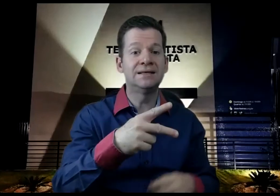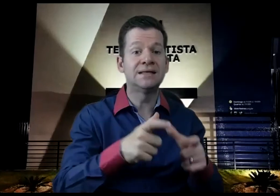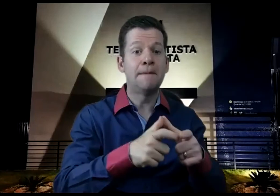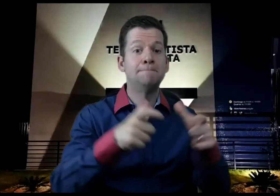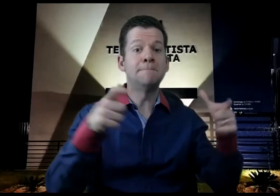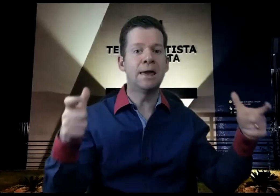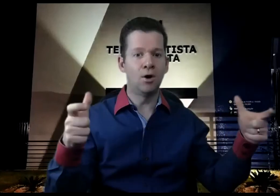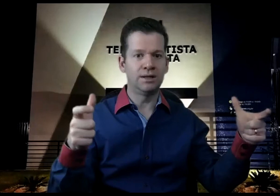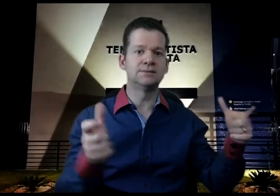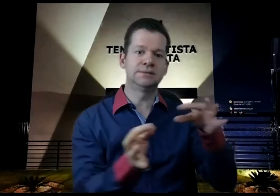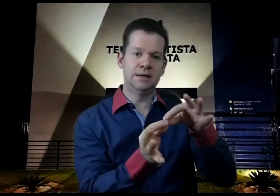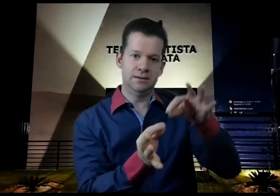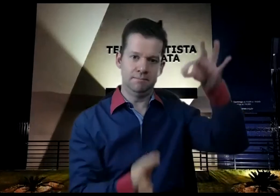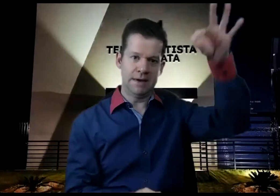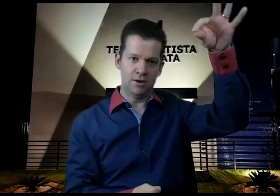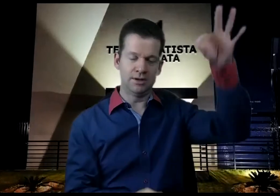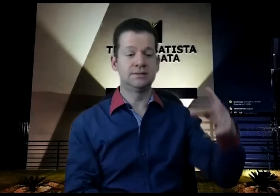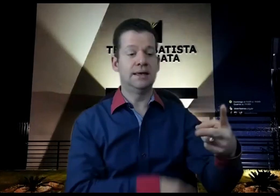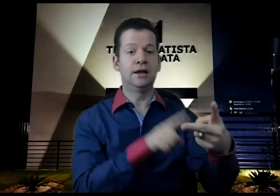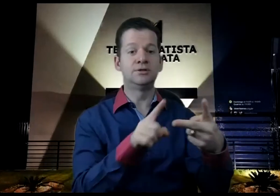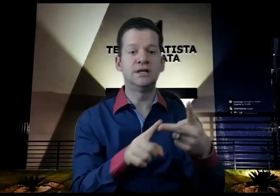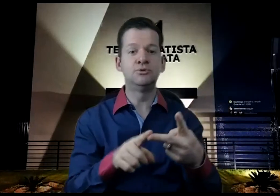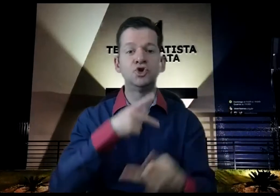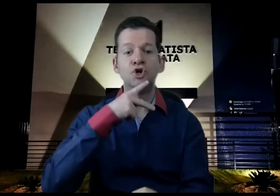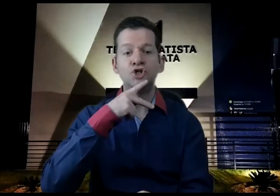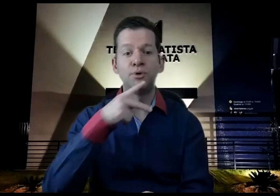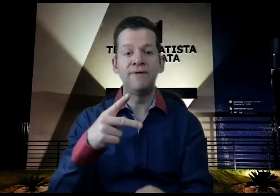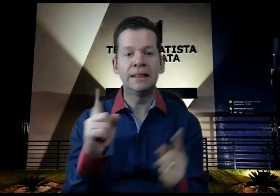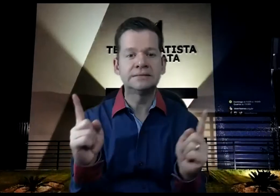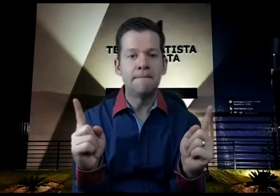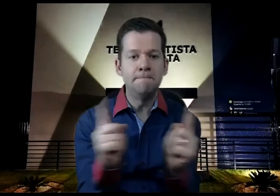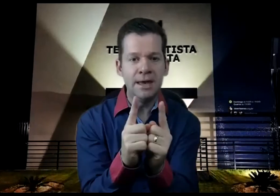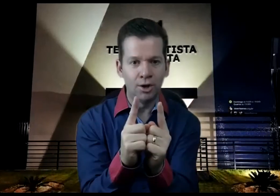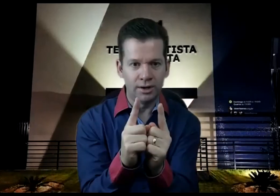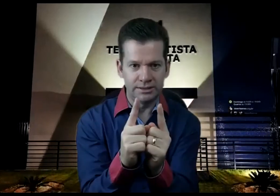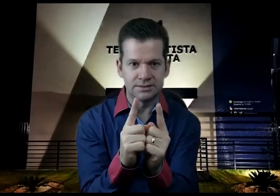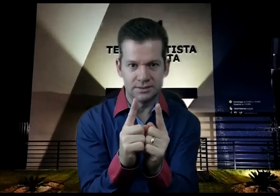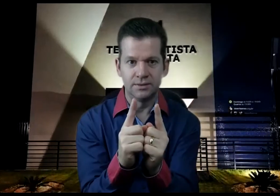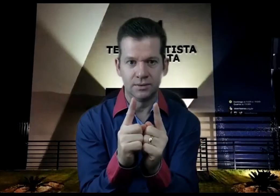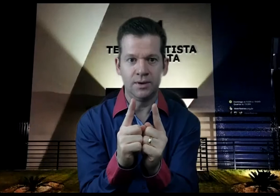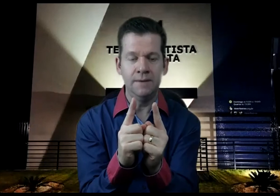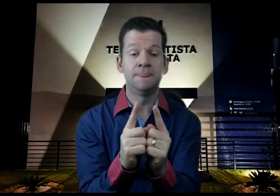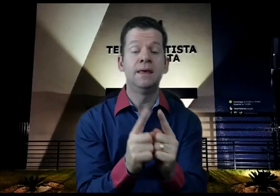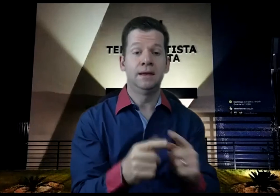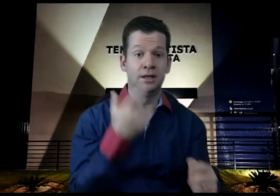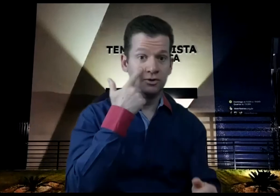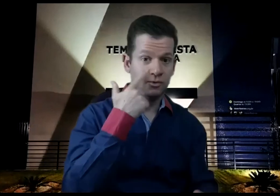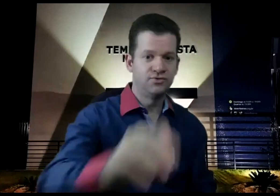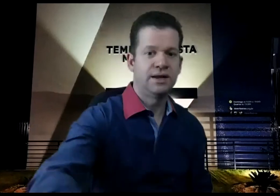profetas maiores, tá? Maiores. Aí nós temos os profetas menores, ok? Então, nós vamos ver aqui